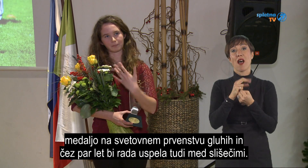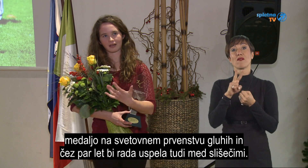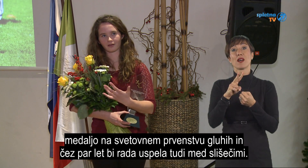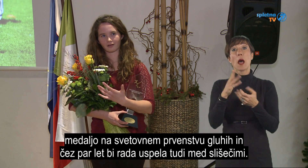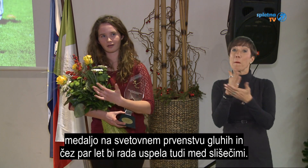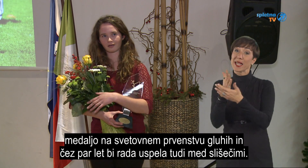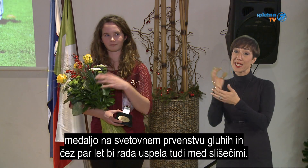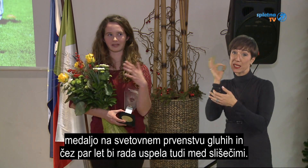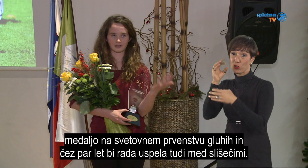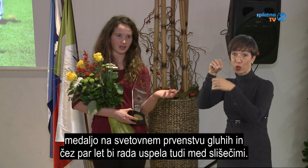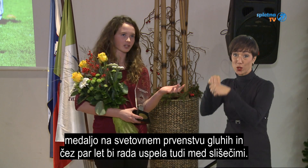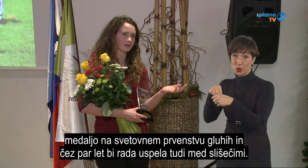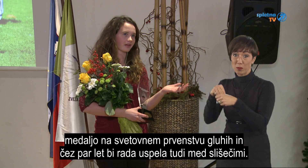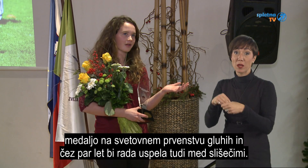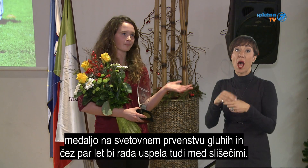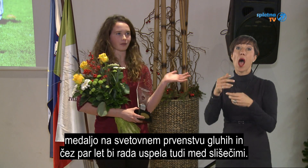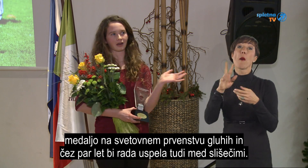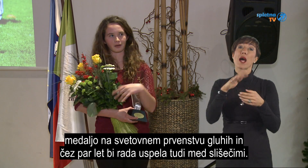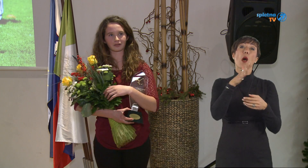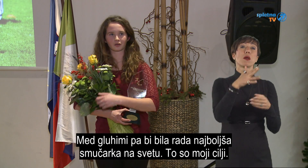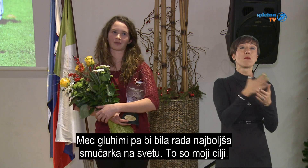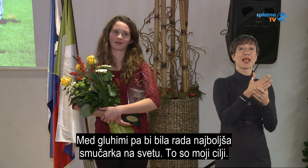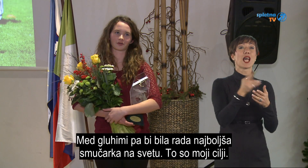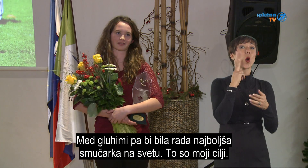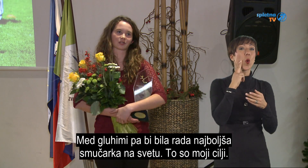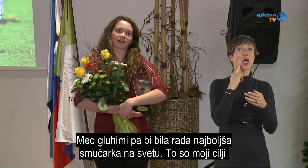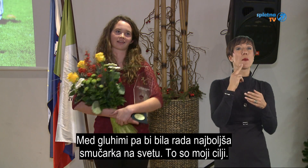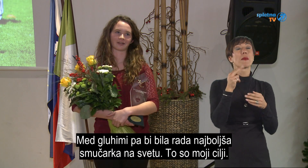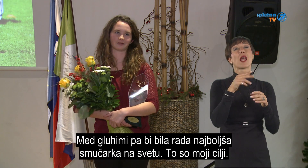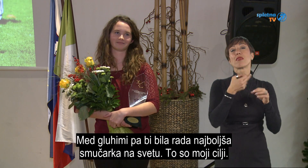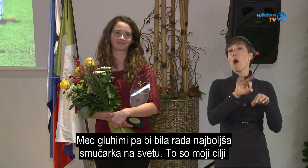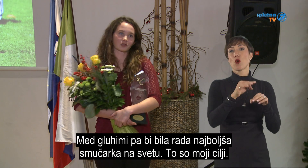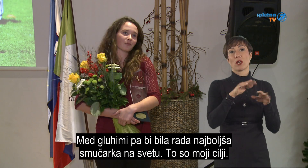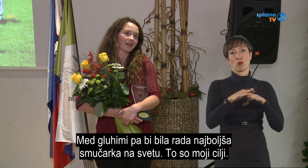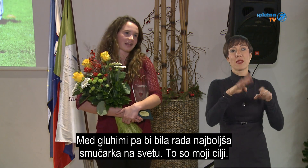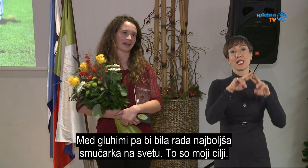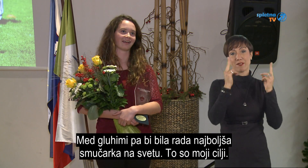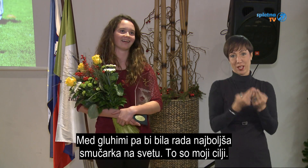uspela med slišečimi, pa da bi bila med gluhimi najboljša smučarka na svetu. To so moje cilji.